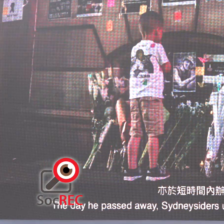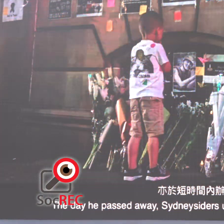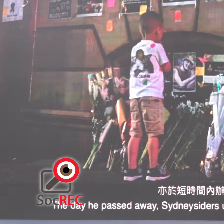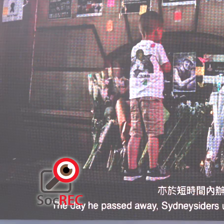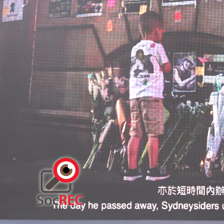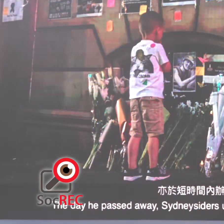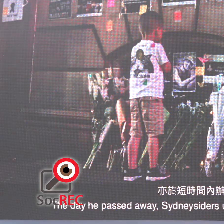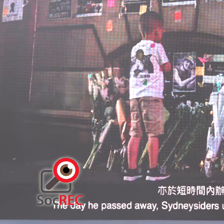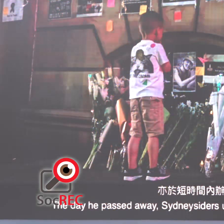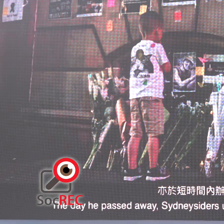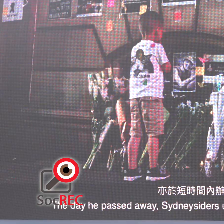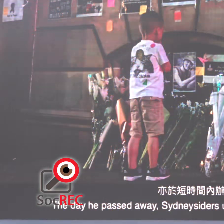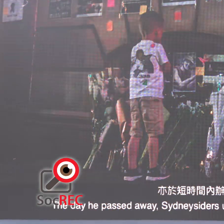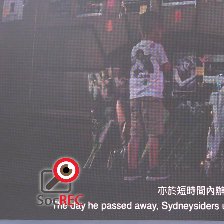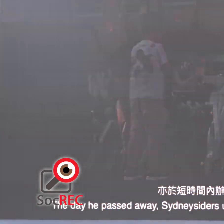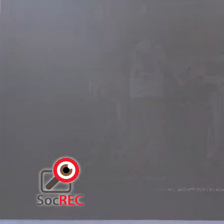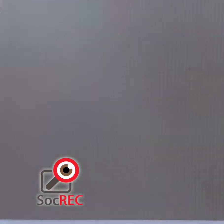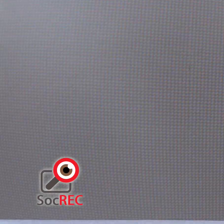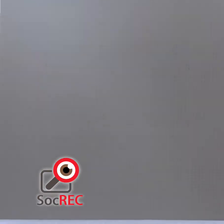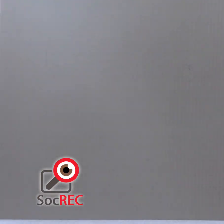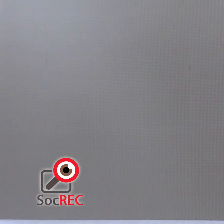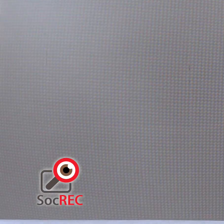舉行咗第一場海外嘅追思會。